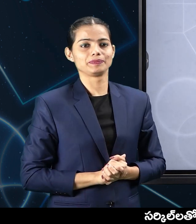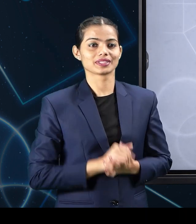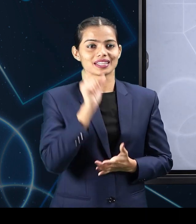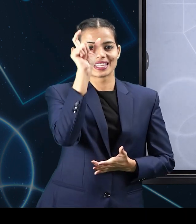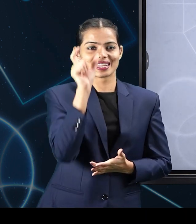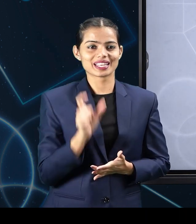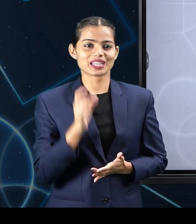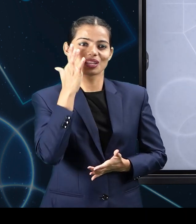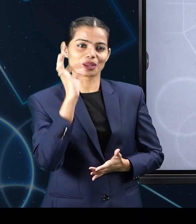కీవర్డ్లు: